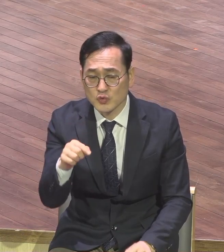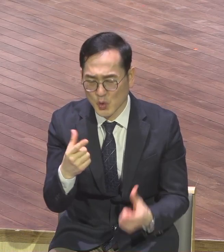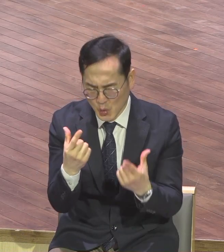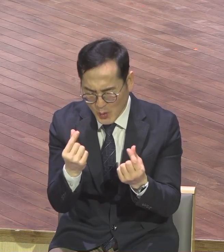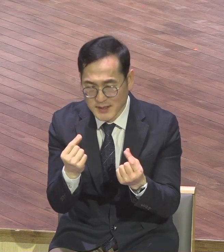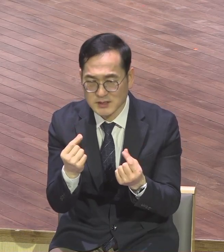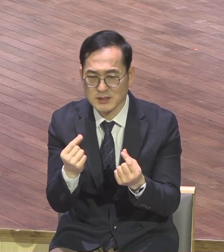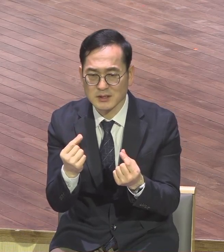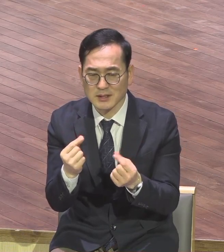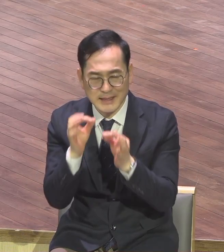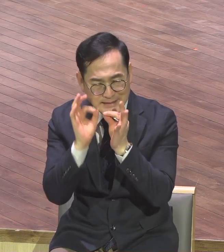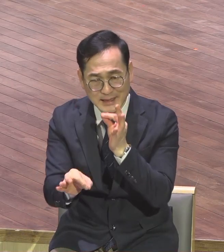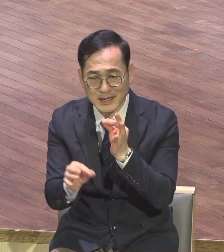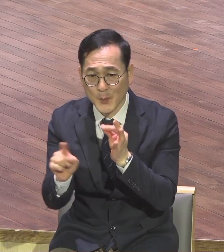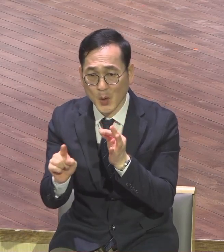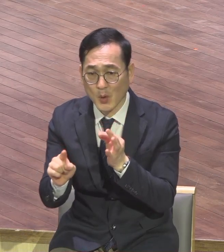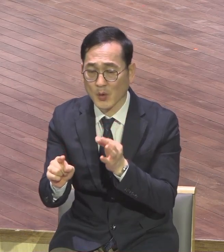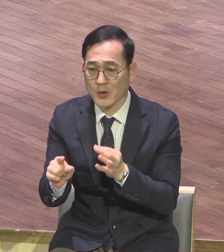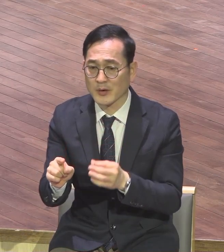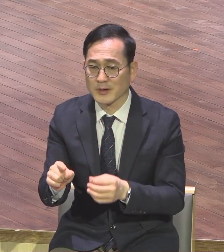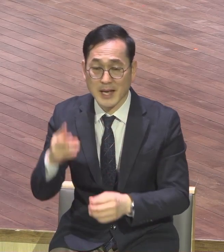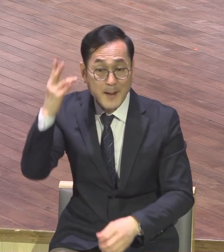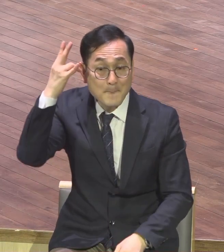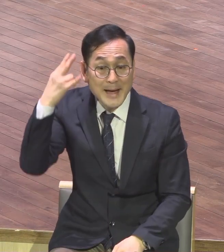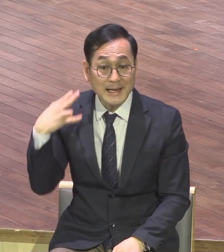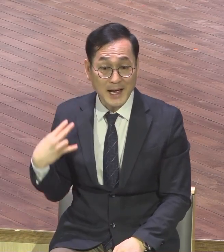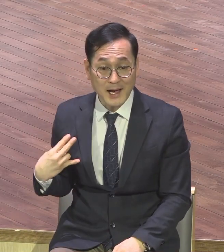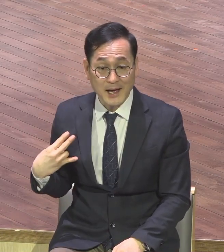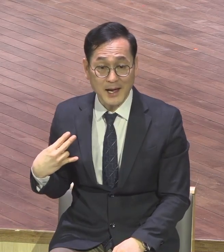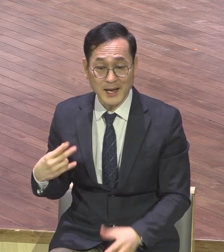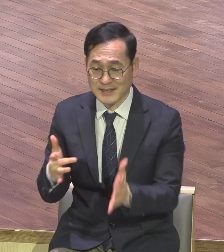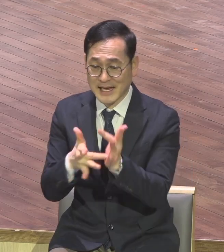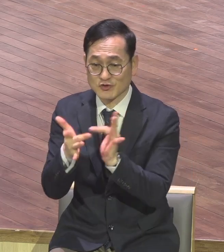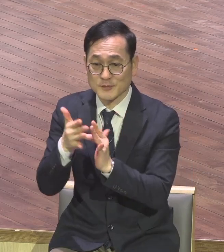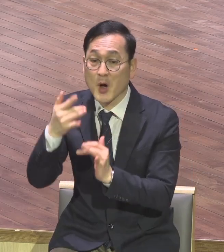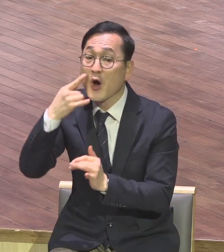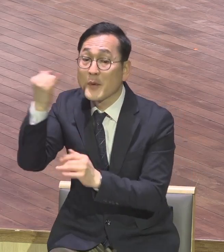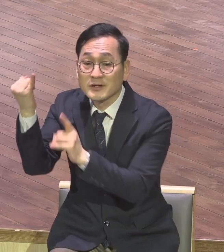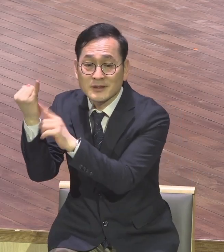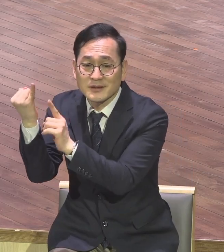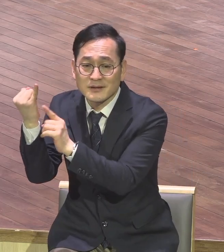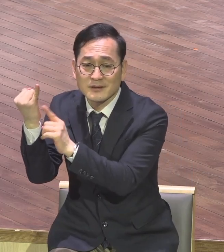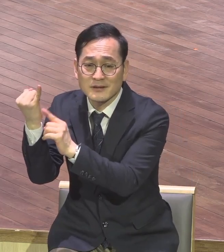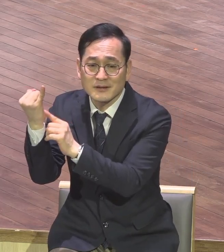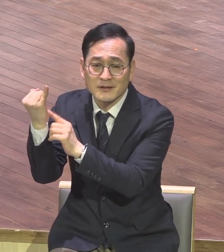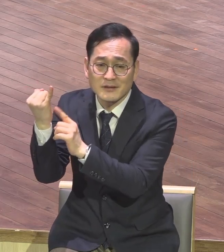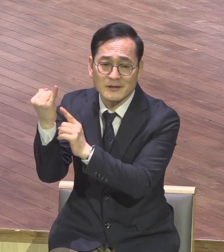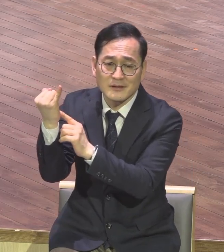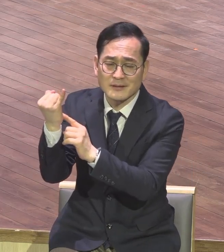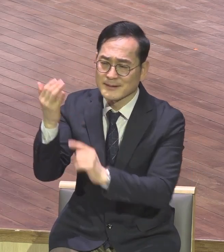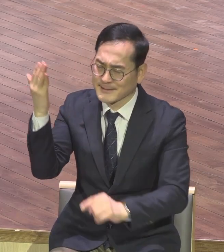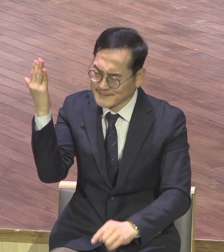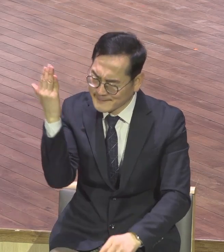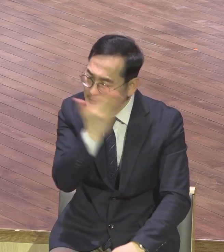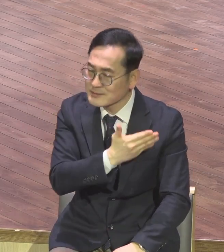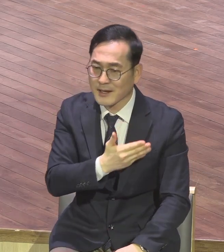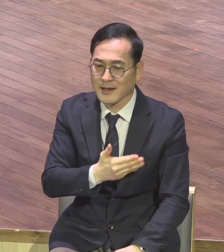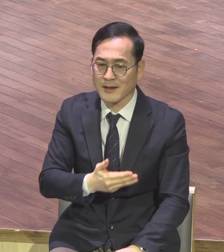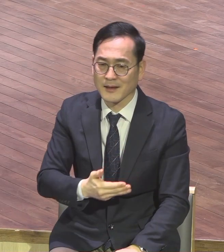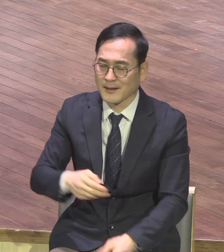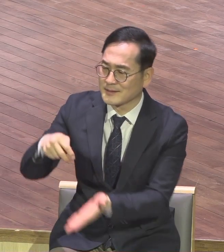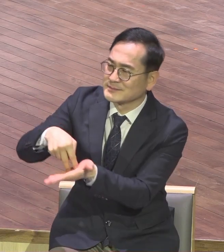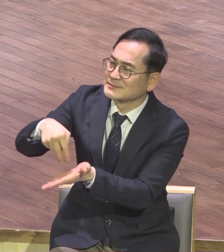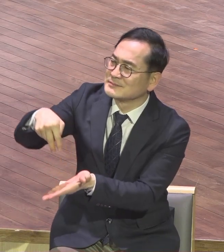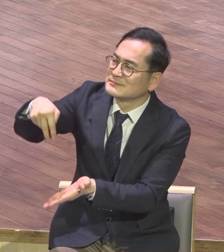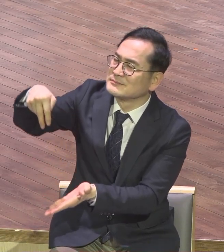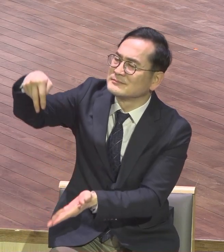마리아 원죄 없다 그럽니다. 죄가 없다. 마리아 성천설, 마리아 성천했답니다. 로마